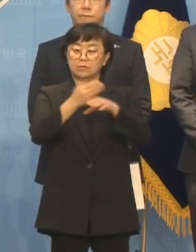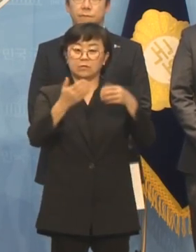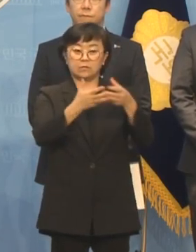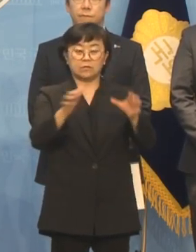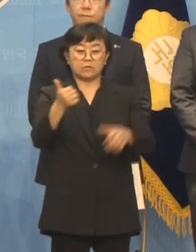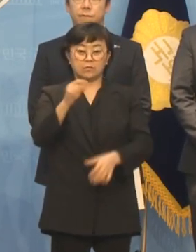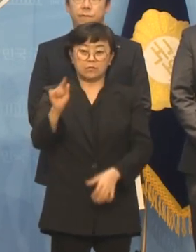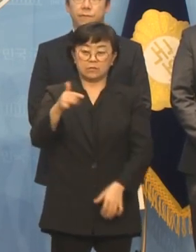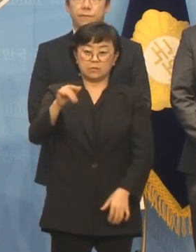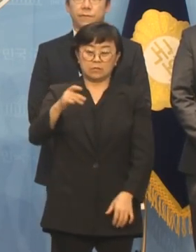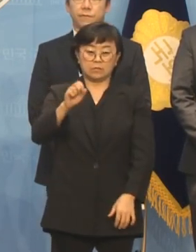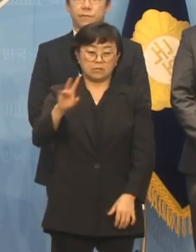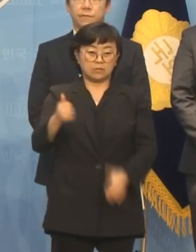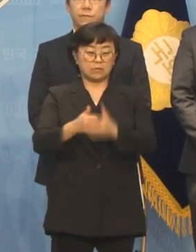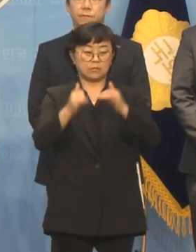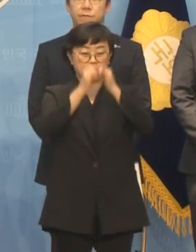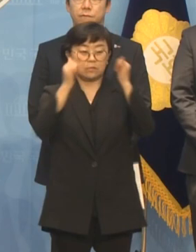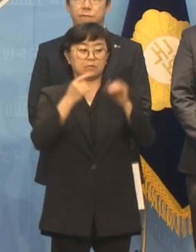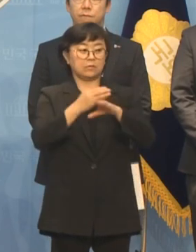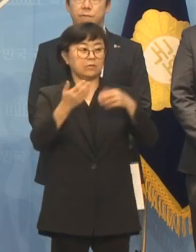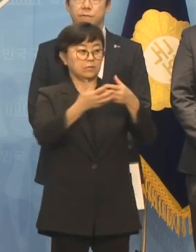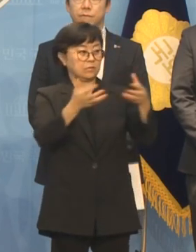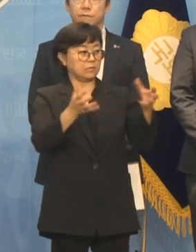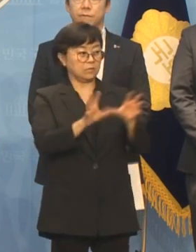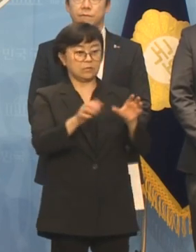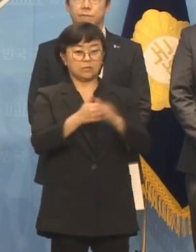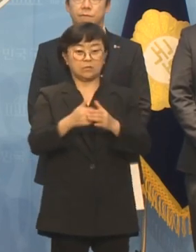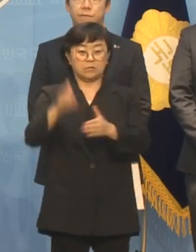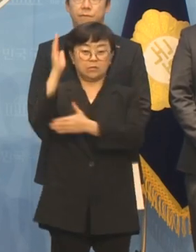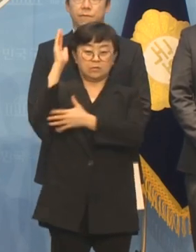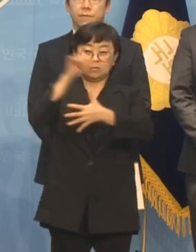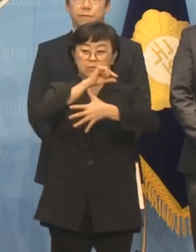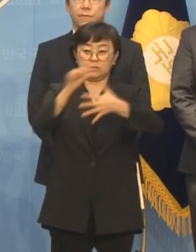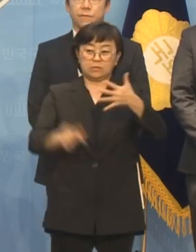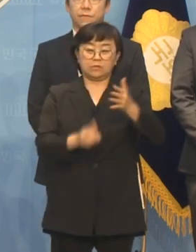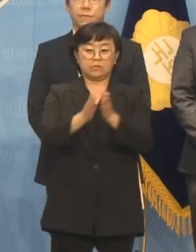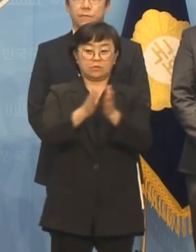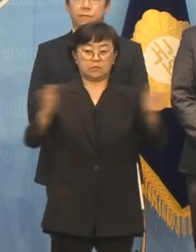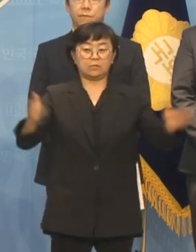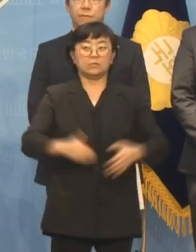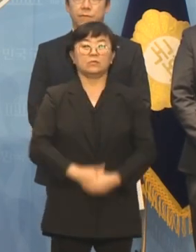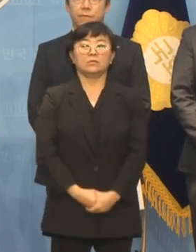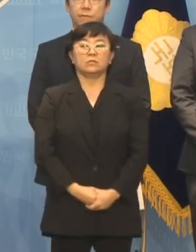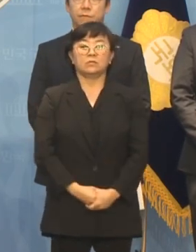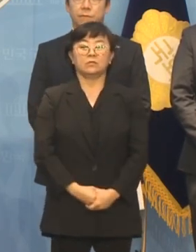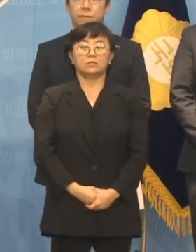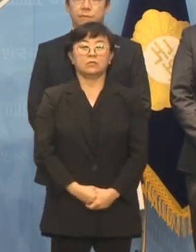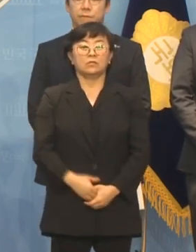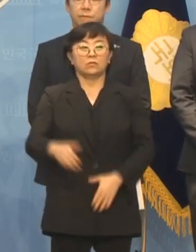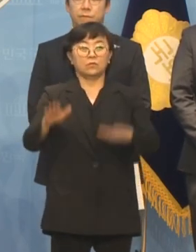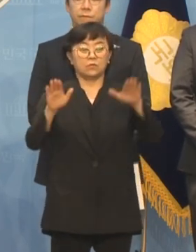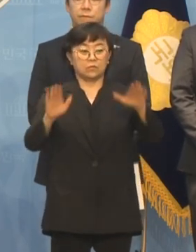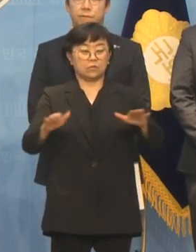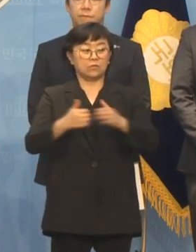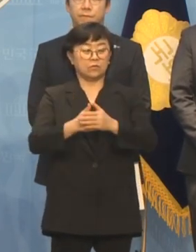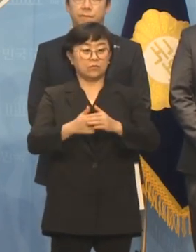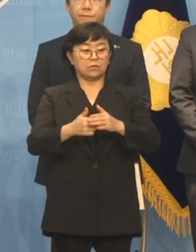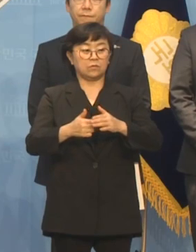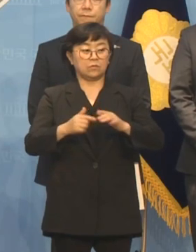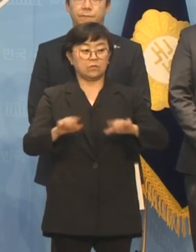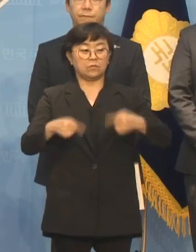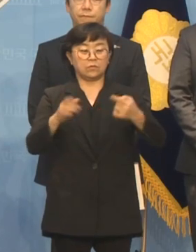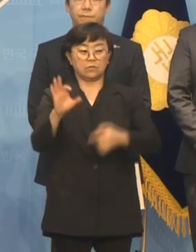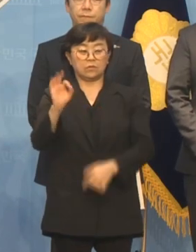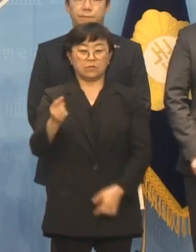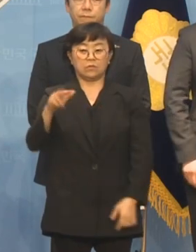한창민 사회민주당 공동창준위원장님 발언을 듣는 순서로 진행하겠습니다. 아울러 오늘 기자회견에는